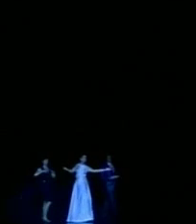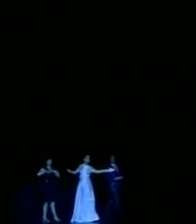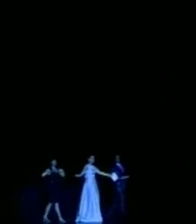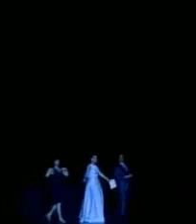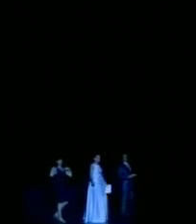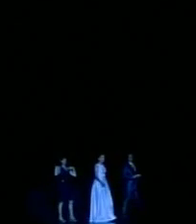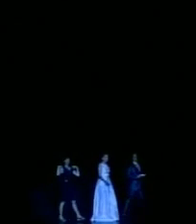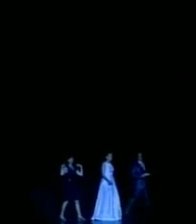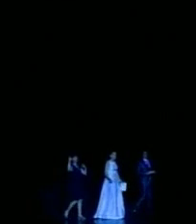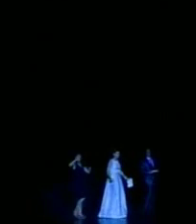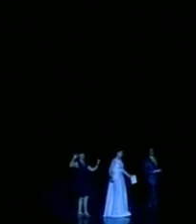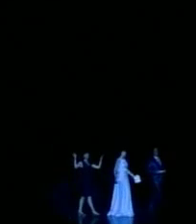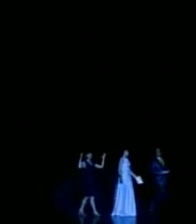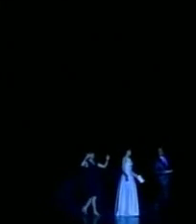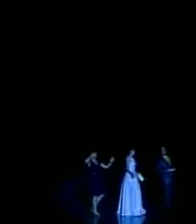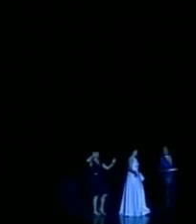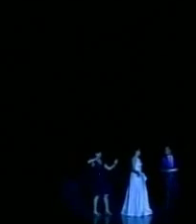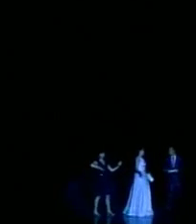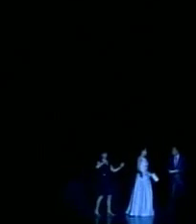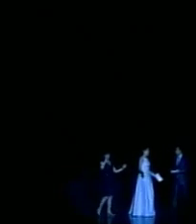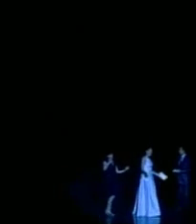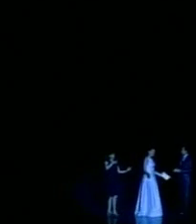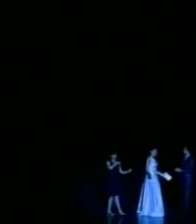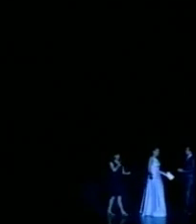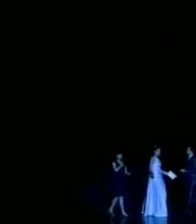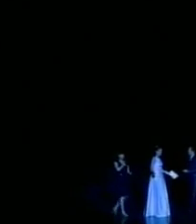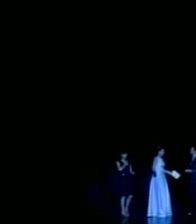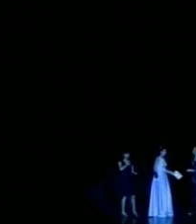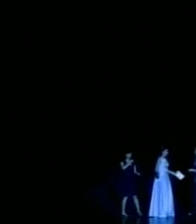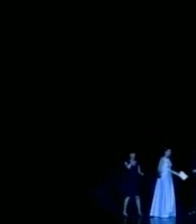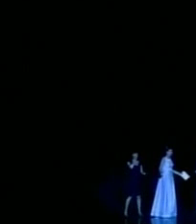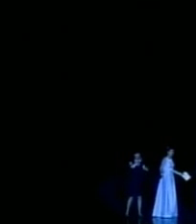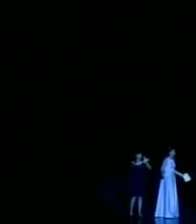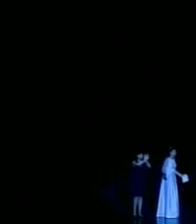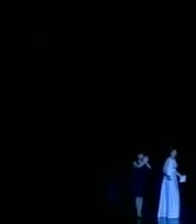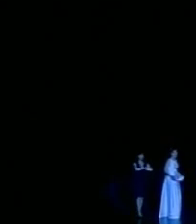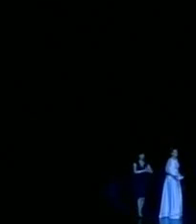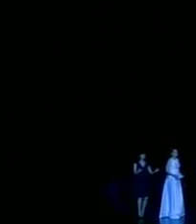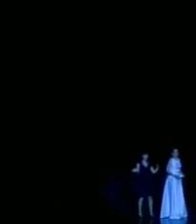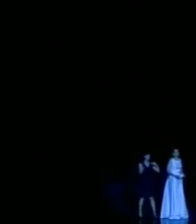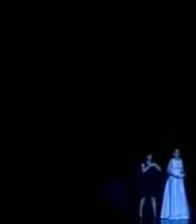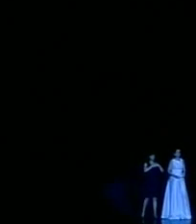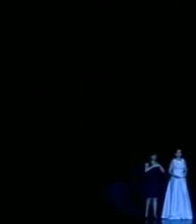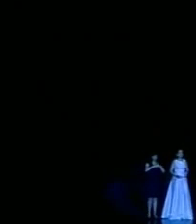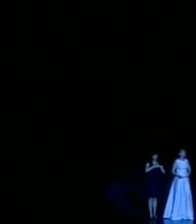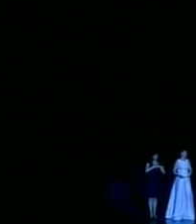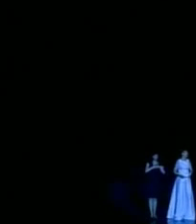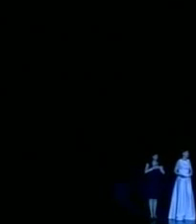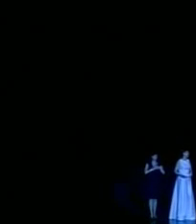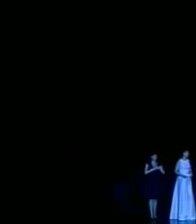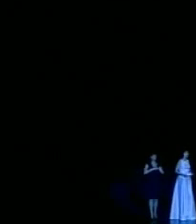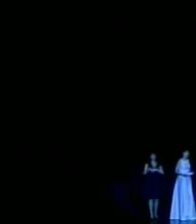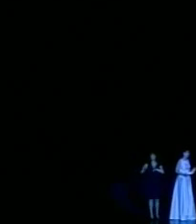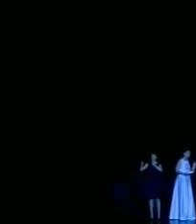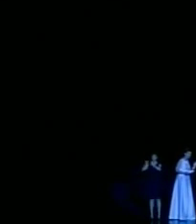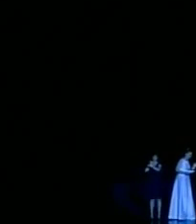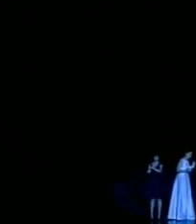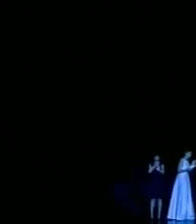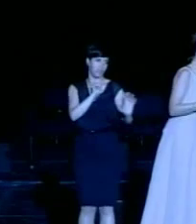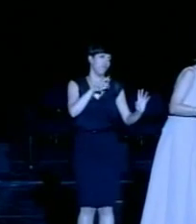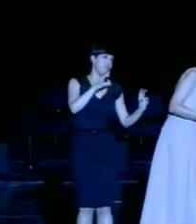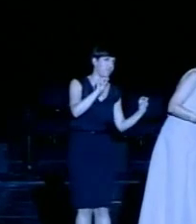entusiasmo, da gusto oírles aplaudir así. Desde luego ha merecido la pena. Muy buen fin de fiesta. Hombre, tenemos fin todavía nos queda.